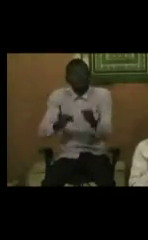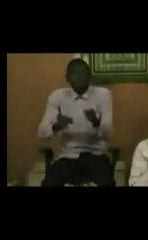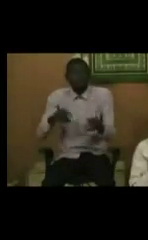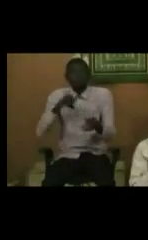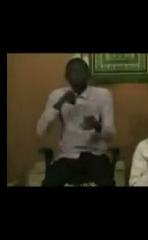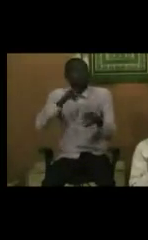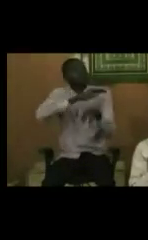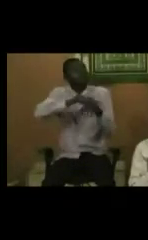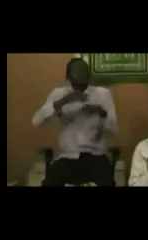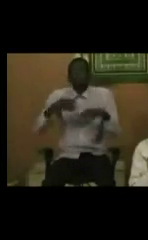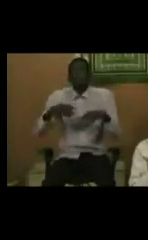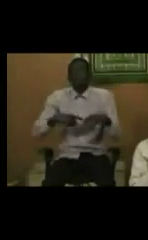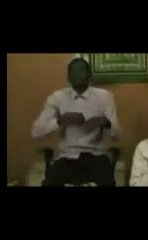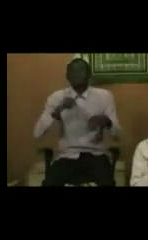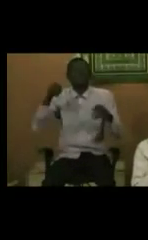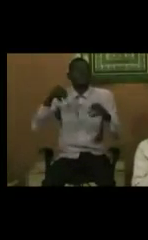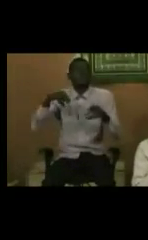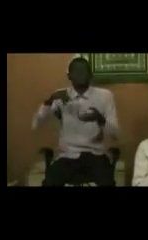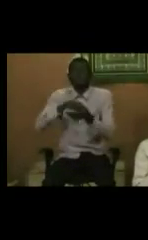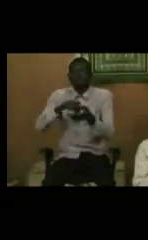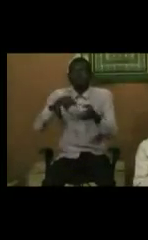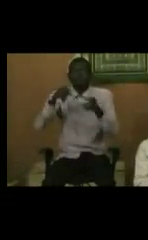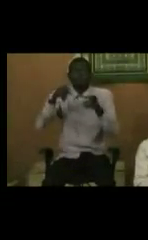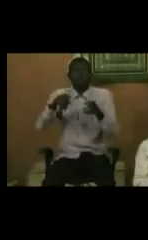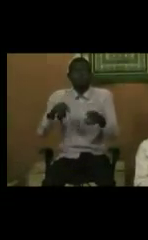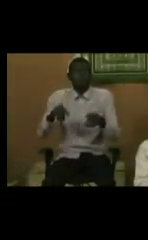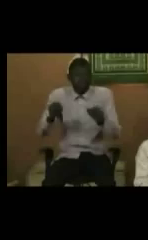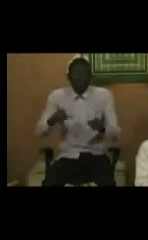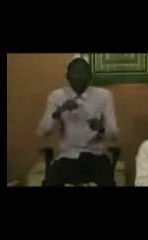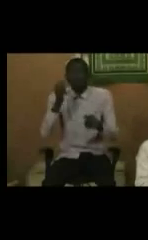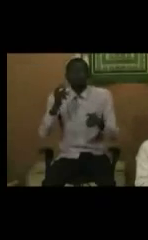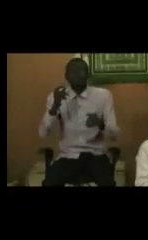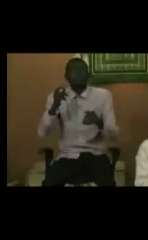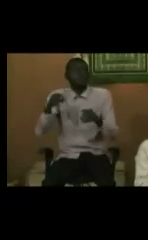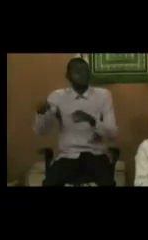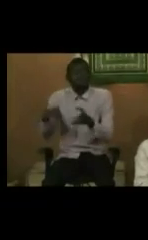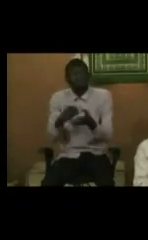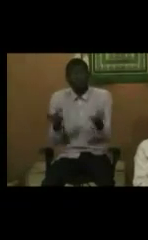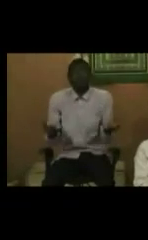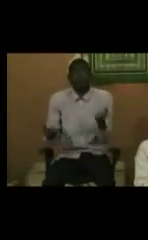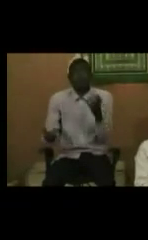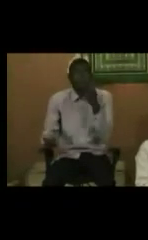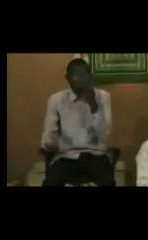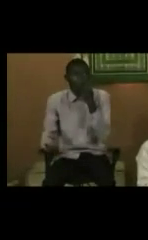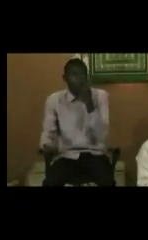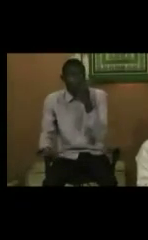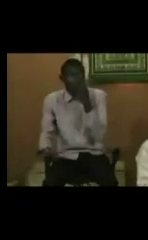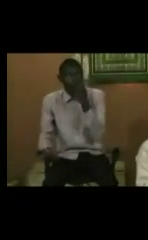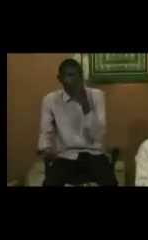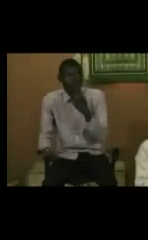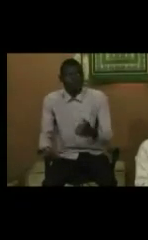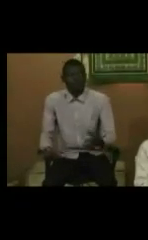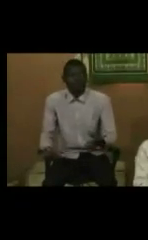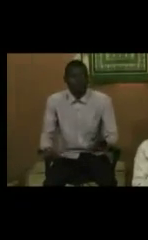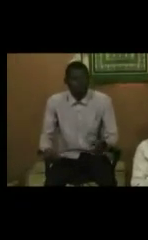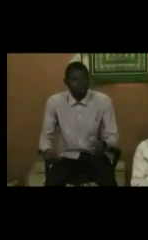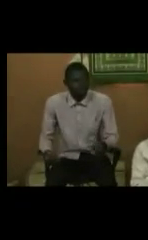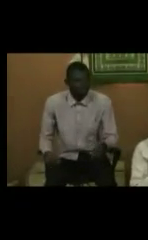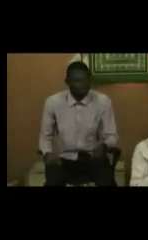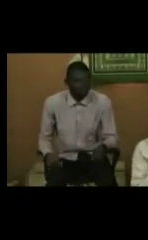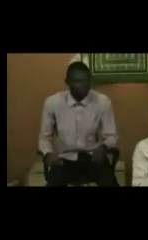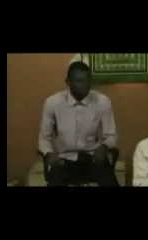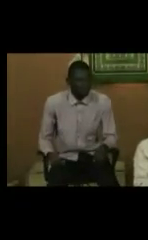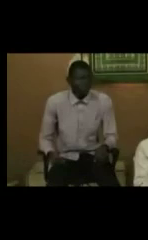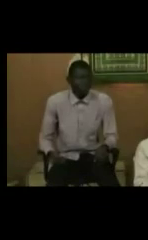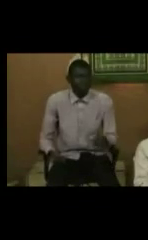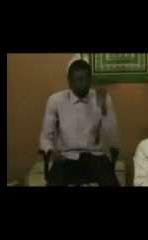ma ba luna naksuru wa qadi aminna what is our problem ki gaga lo mu wana ta tu fe ma de